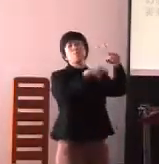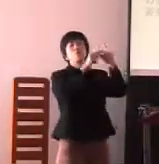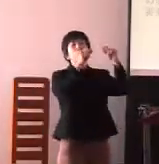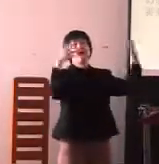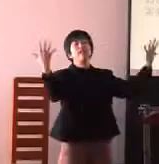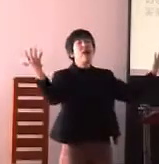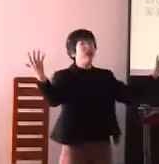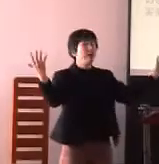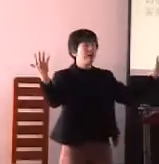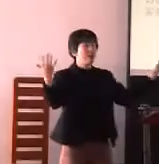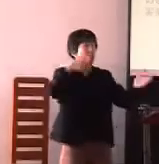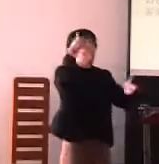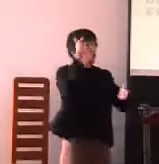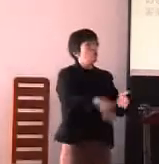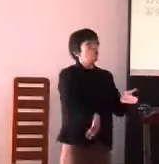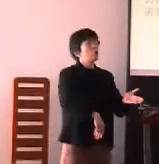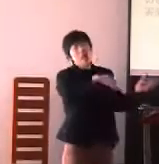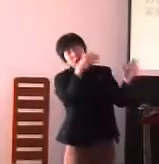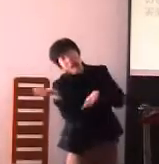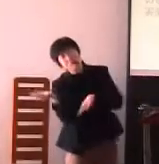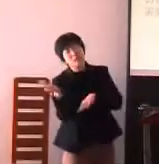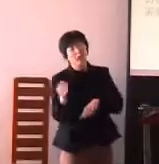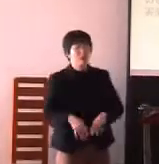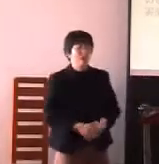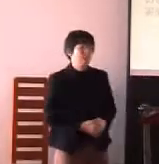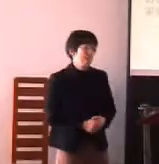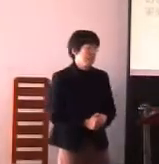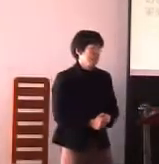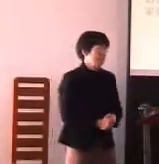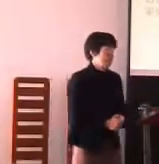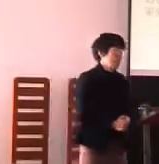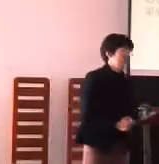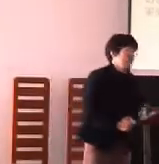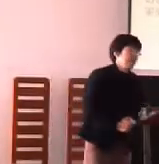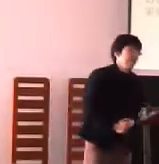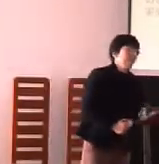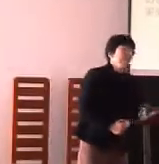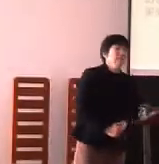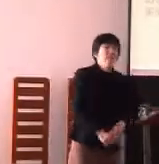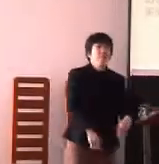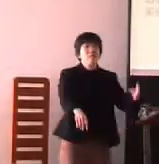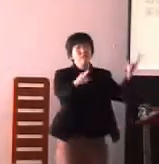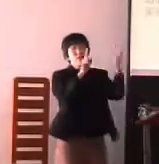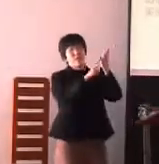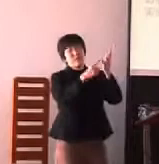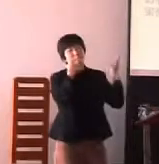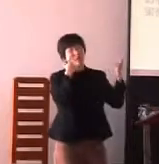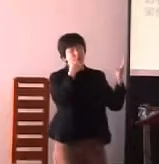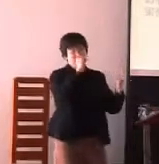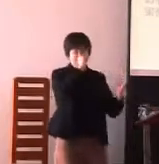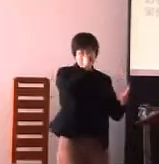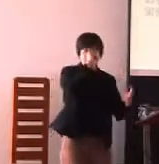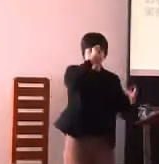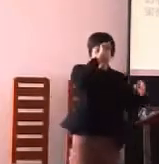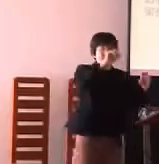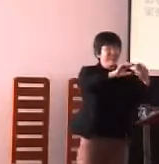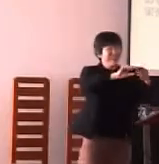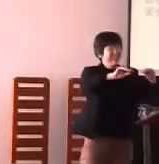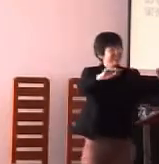途中で倒れてしまうここまで来たけど教会にここまで見つけだけどここからはもう教会から離